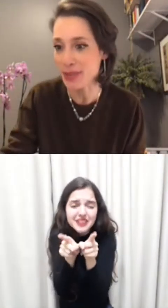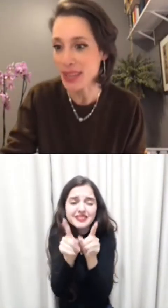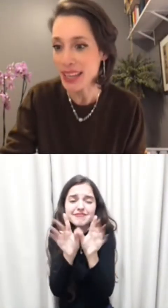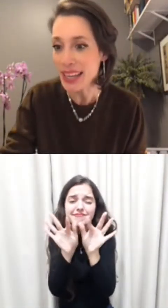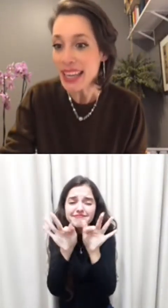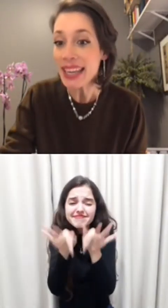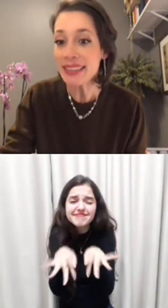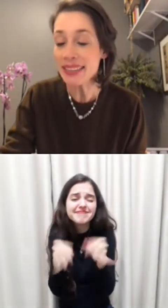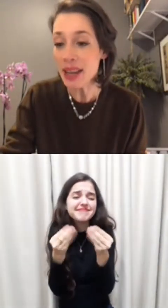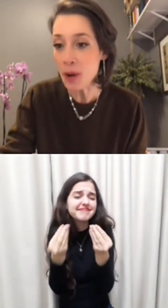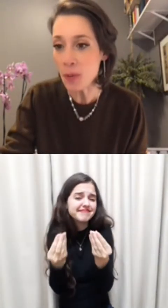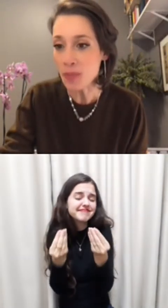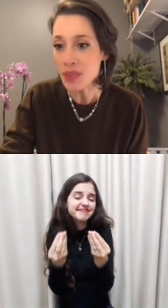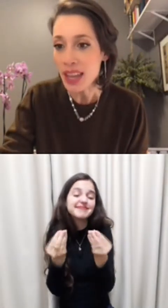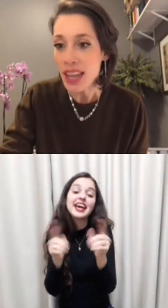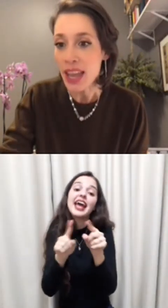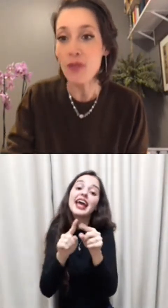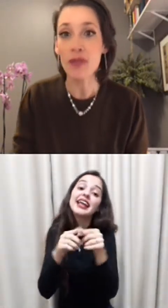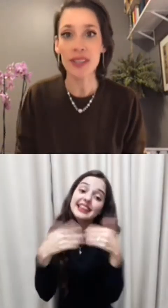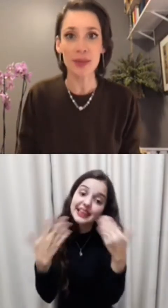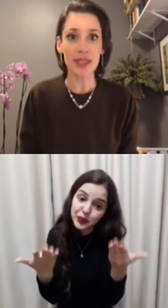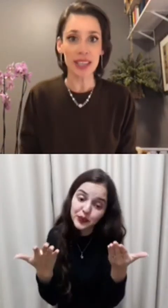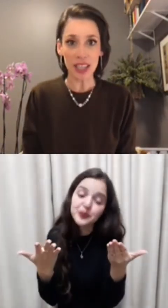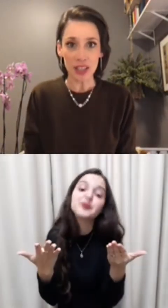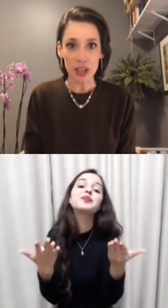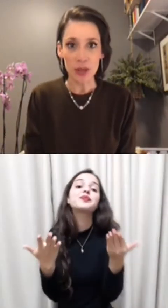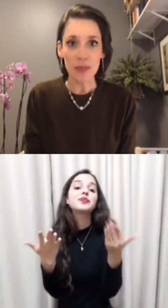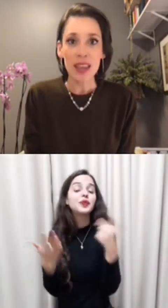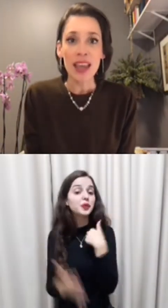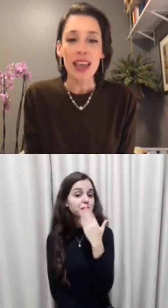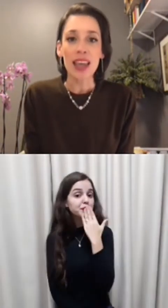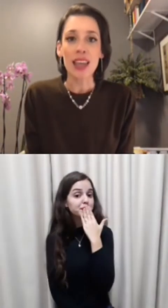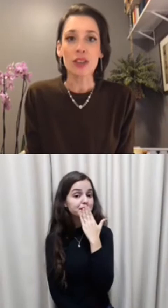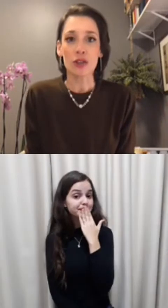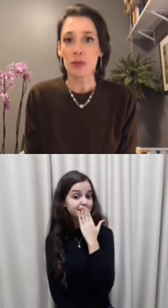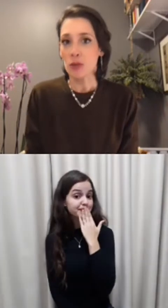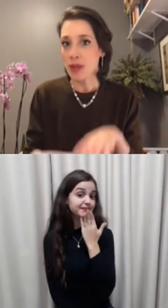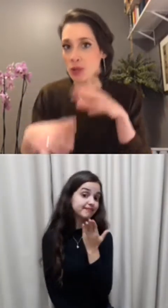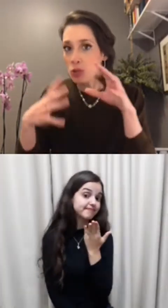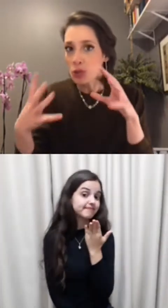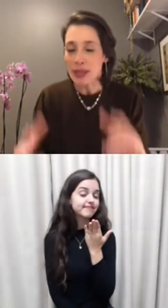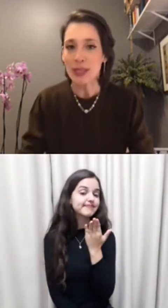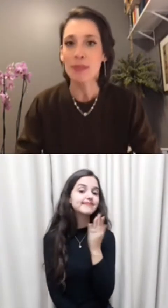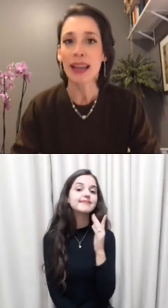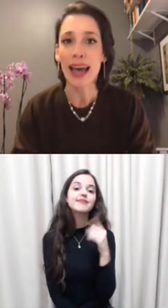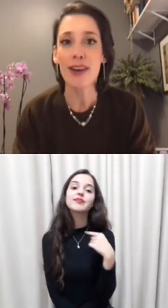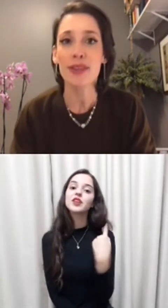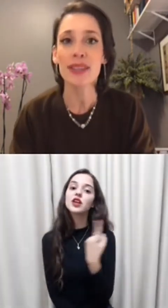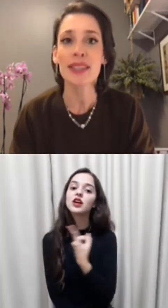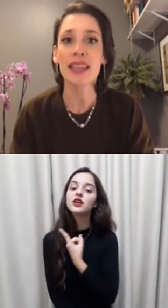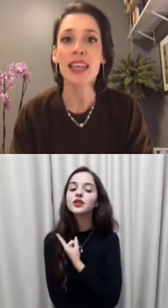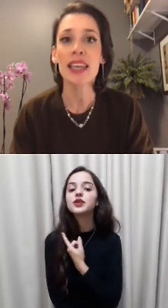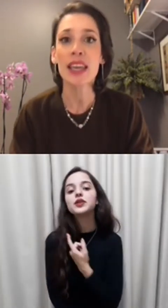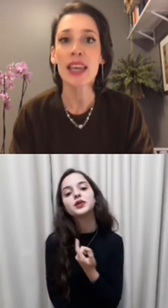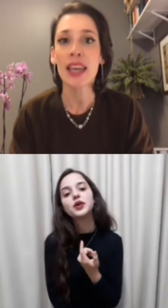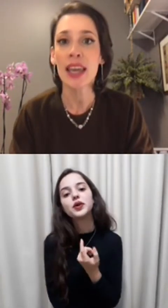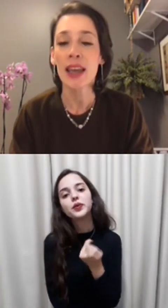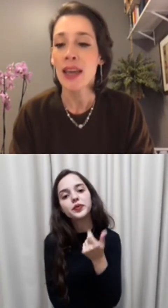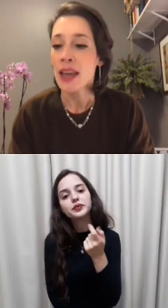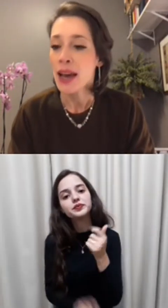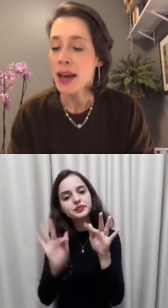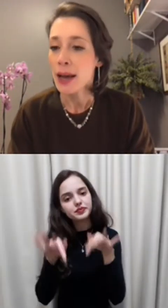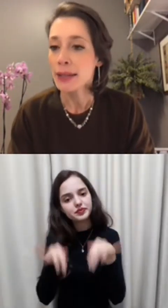live. Então, eu vou fazer o seguinte, nós vamos para as últimas palavras